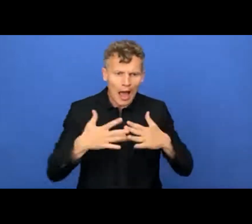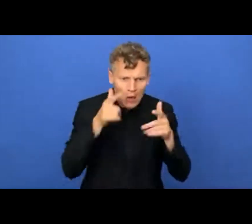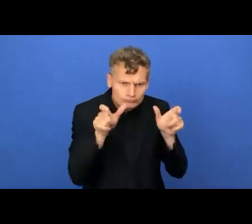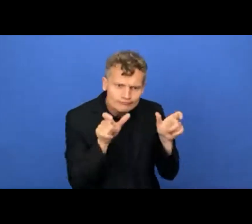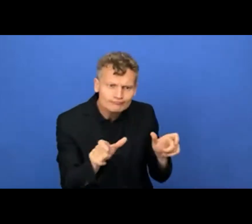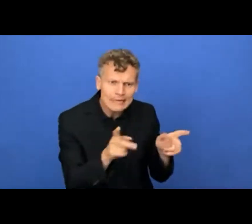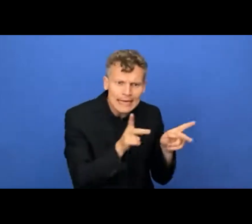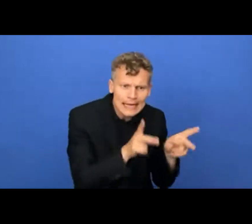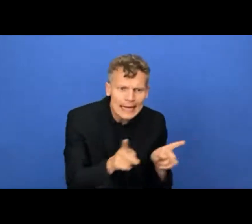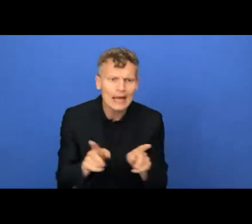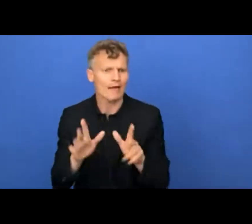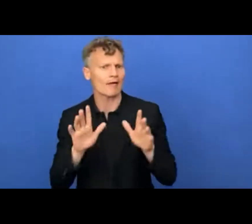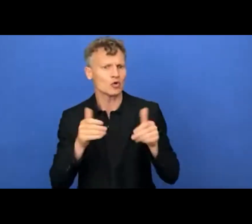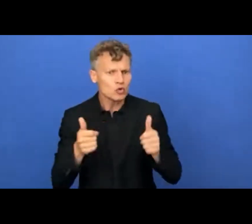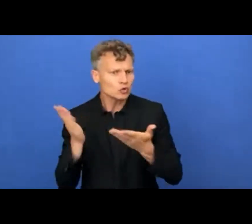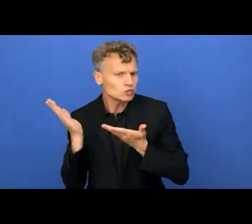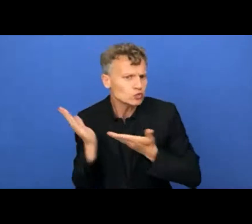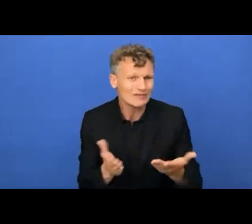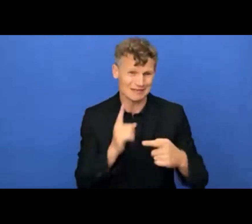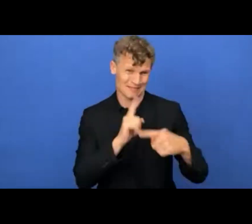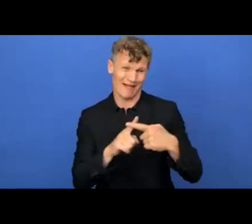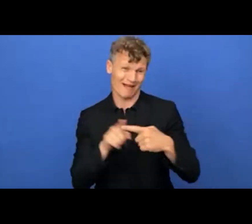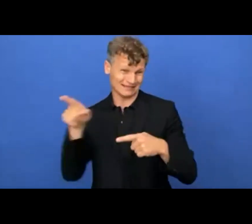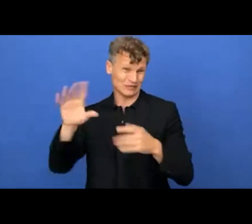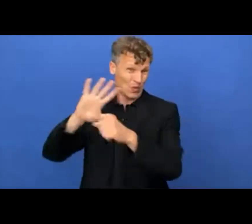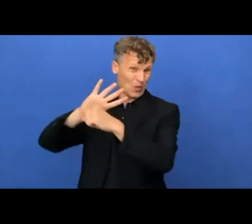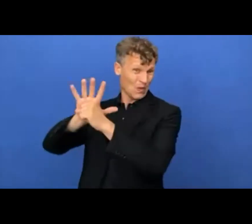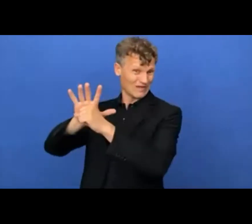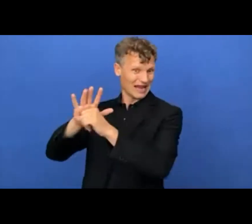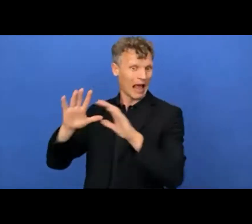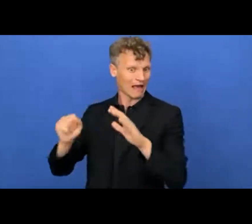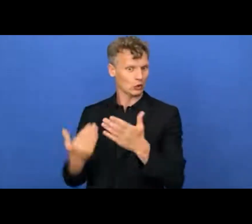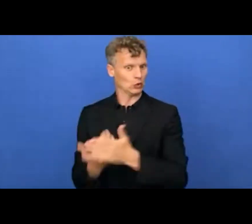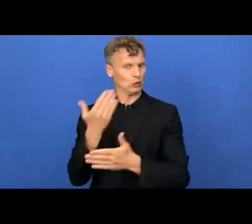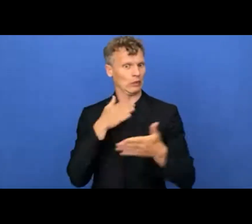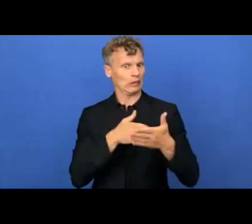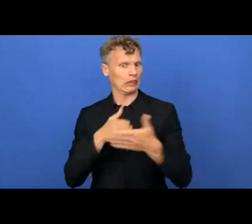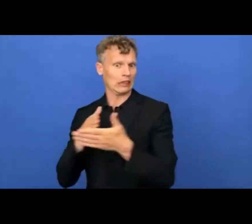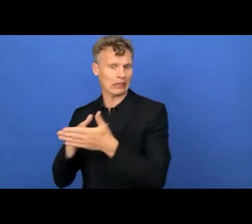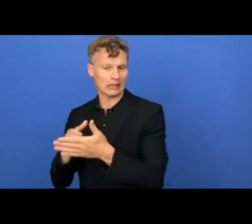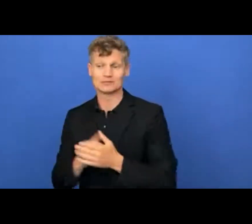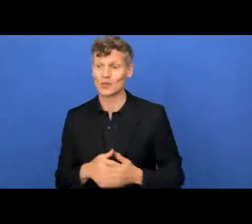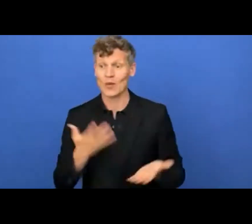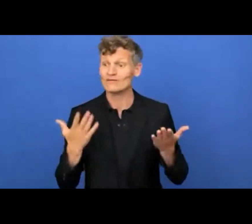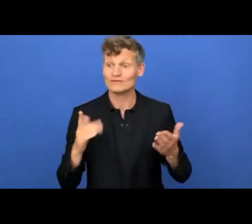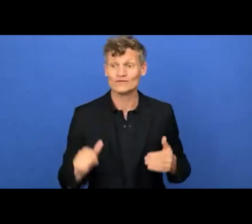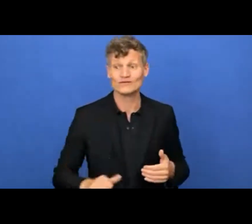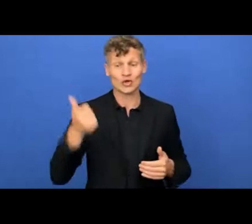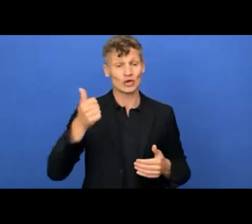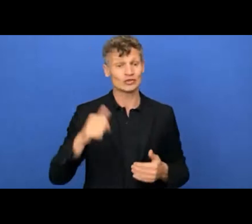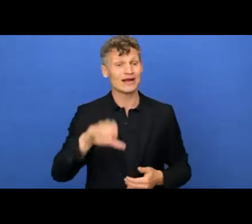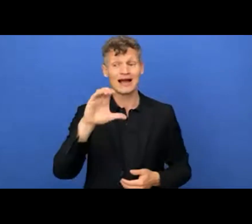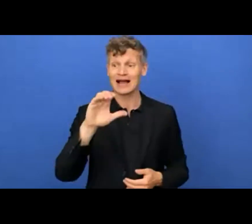mieux les enfants en leur offrant ces services d'éducation et de protection de la petite enfance. Et tout d'abord, c'est le